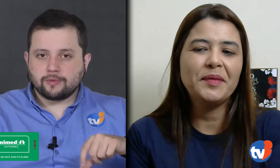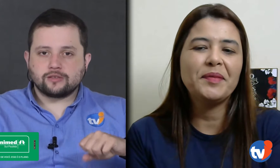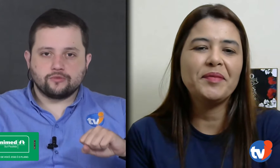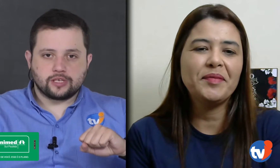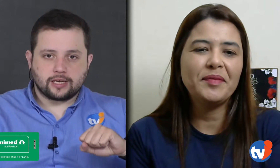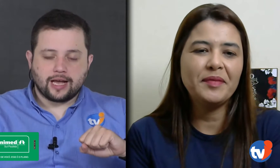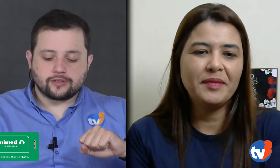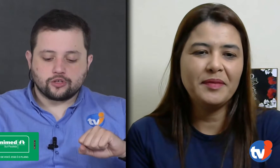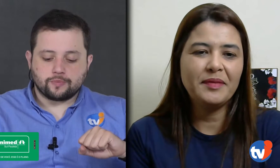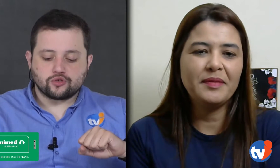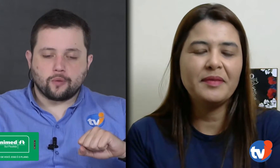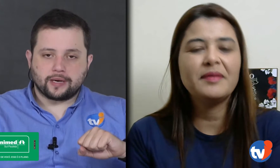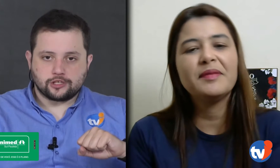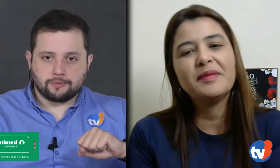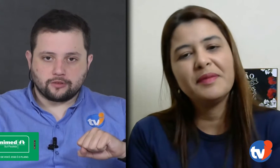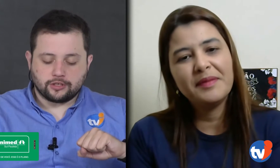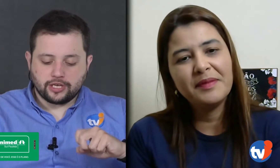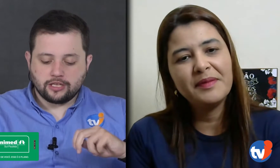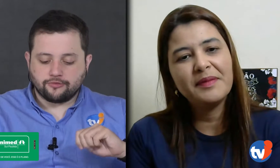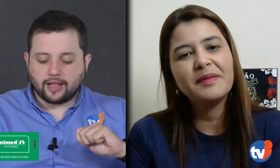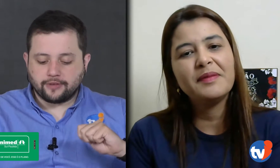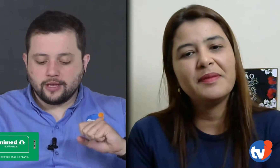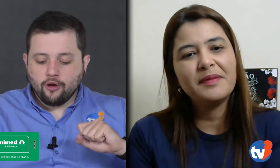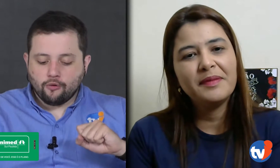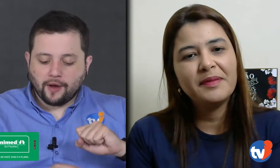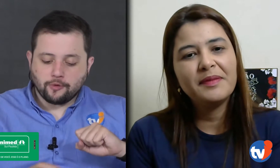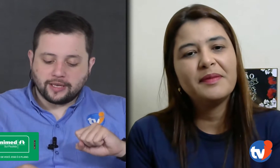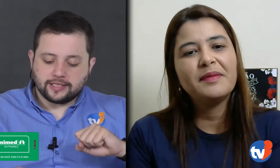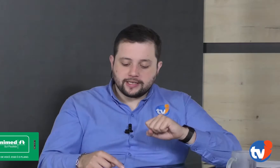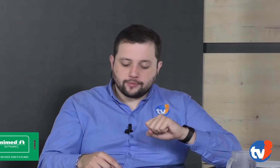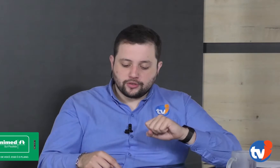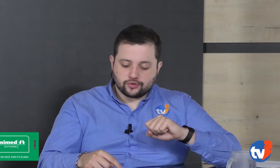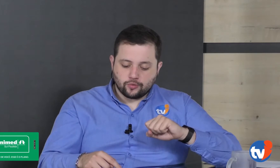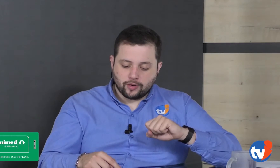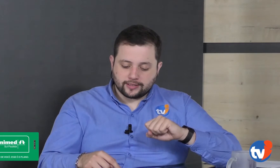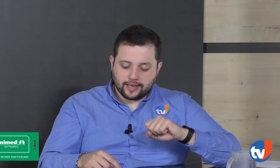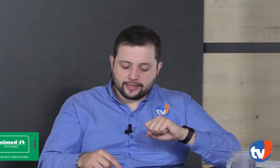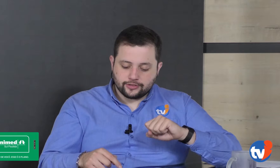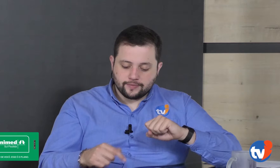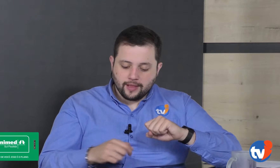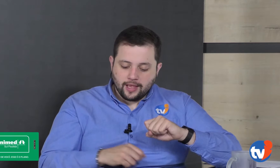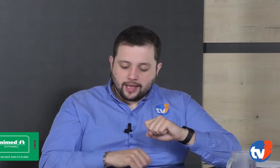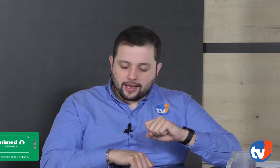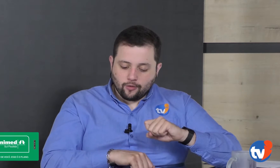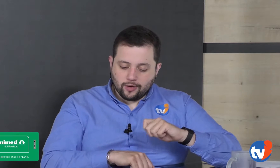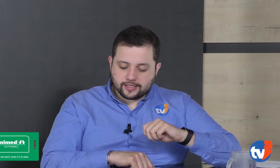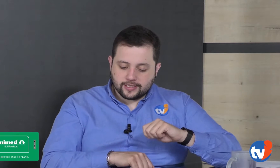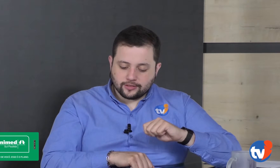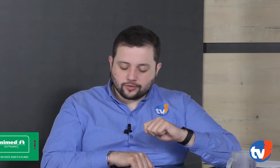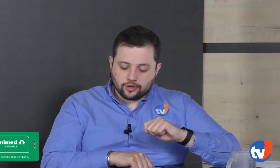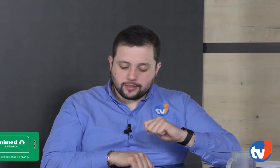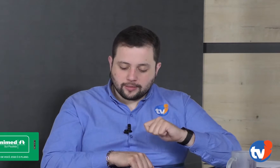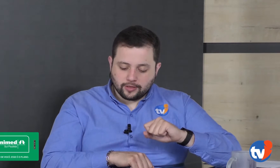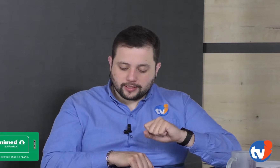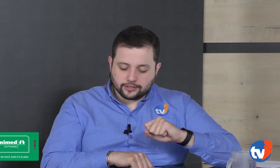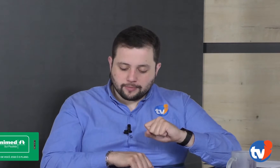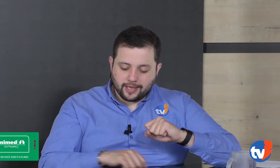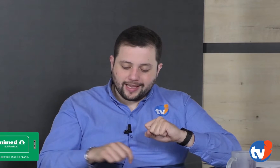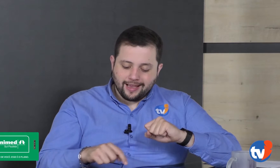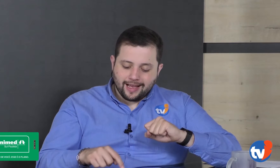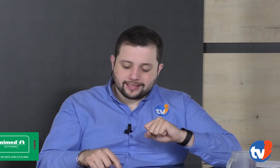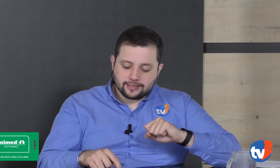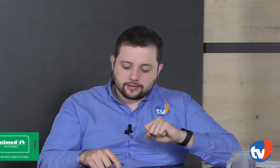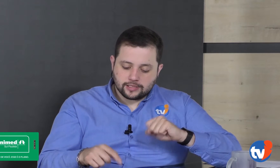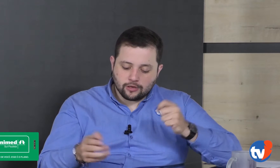também. Nós temos mais alguns recados aqui do pessoal participando com a gente. Flávia, o Fábio Madeira manda o seu boa tarde. O Moacir Antônio manda boa